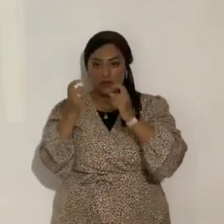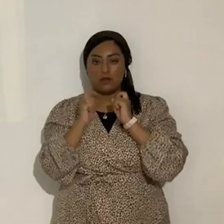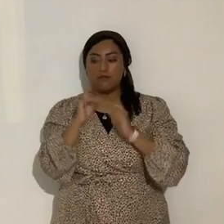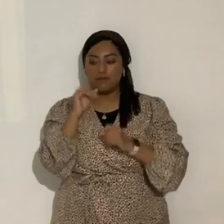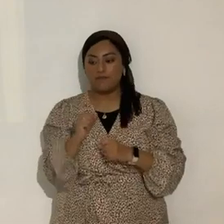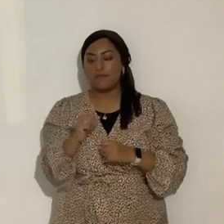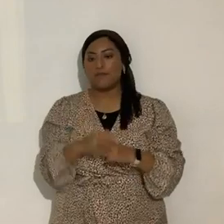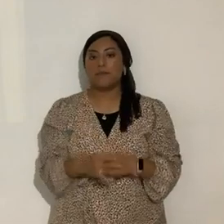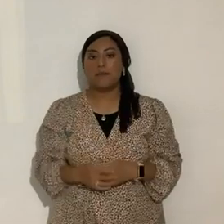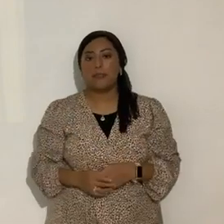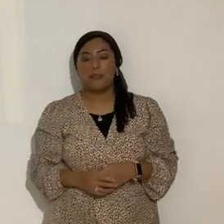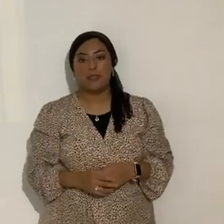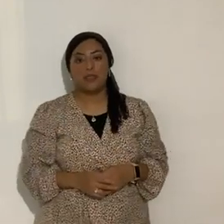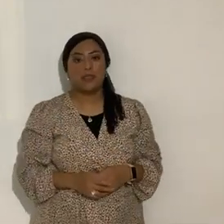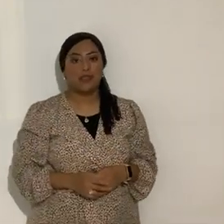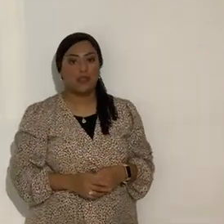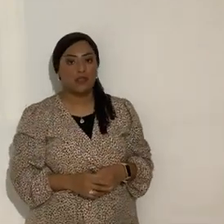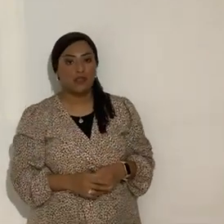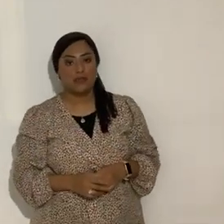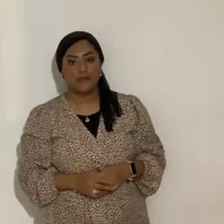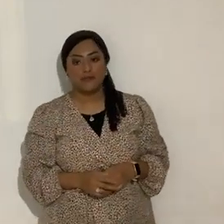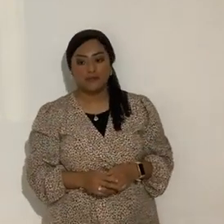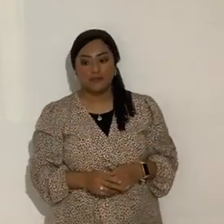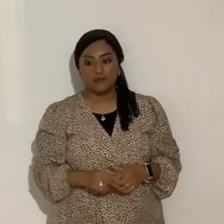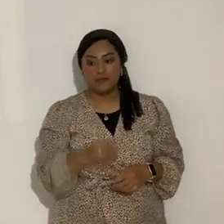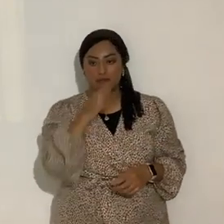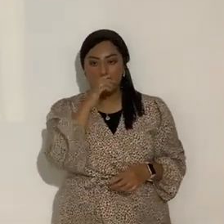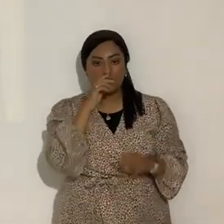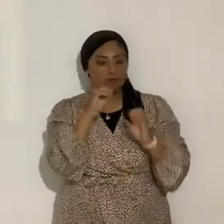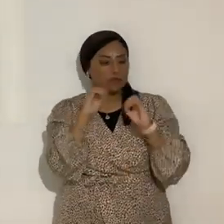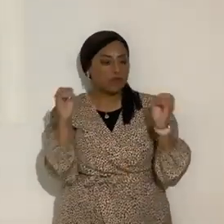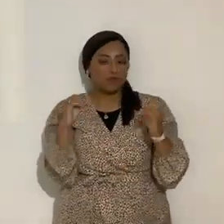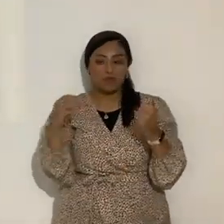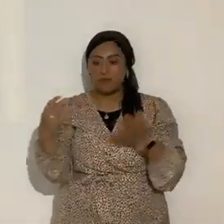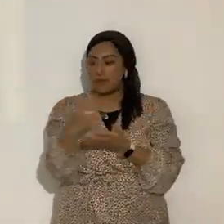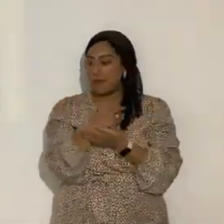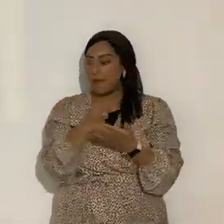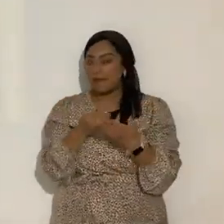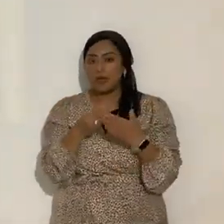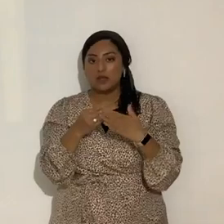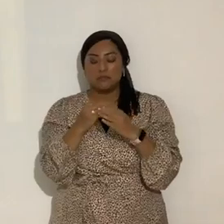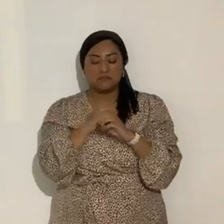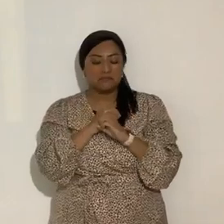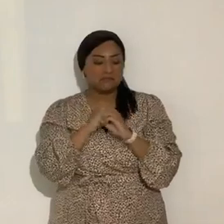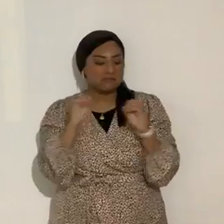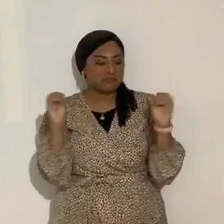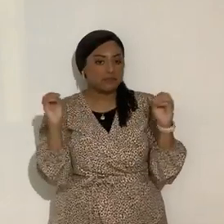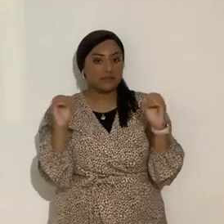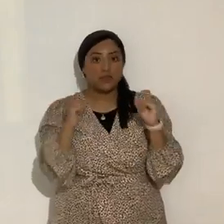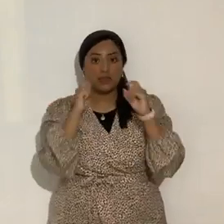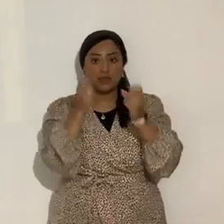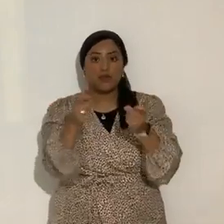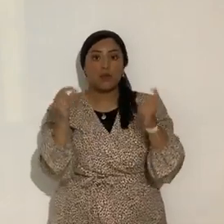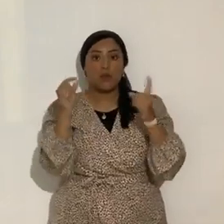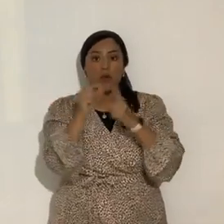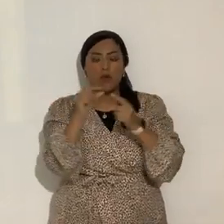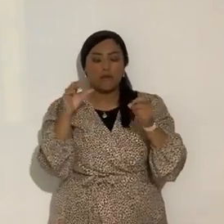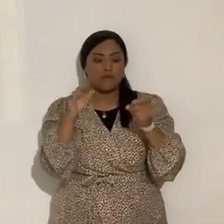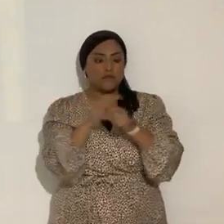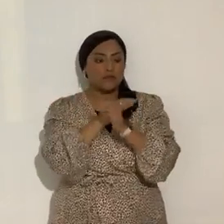eso. Y sin lucro, eso es muy importante, sin cobrar nada, dar la palabra